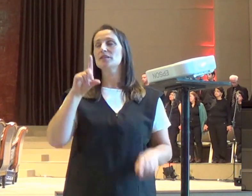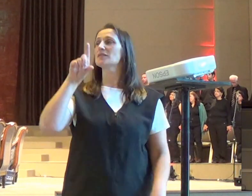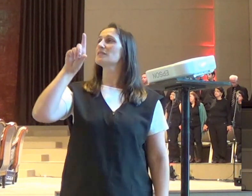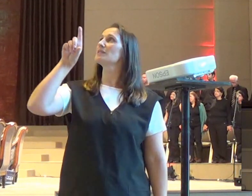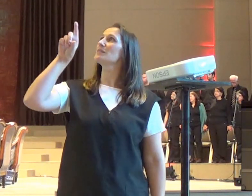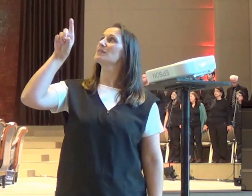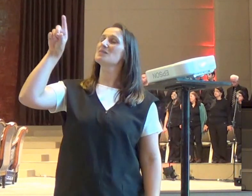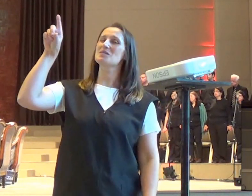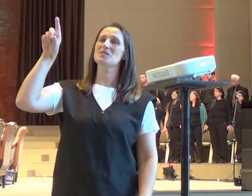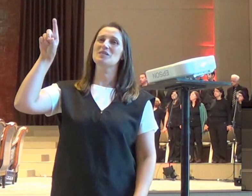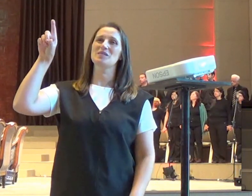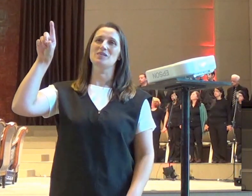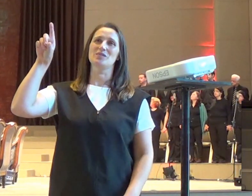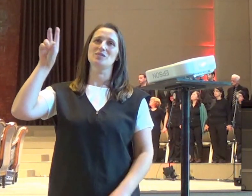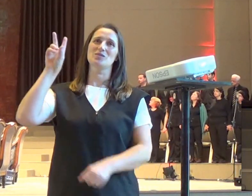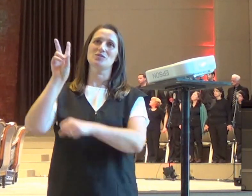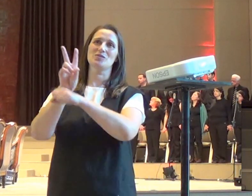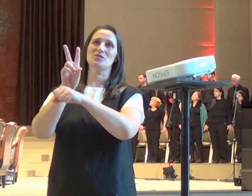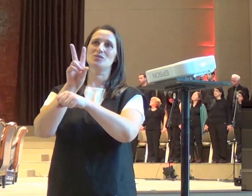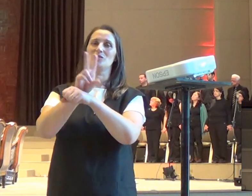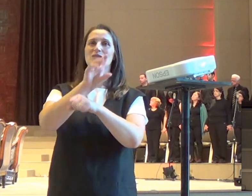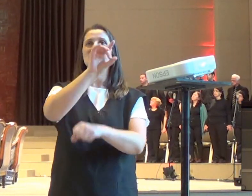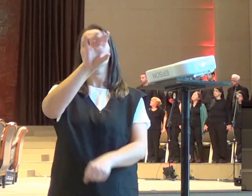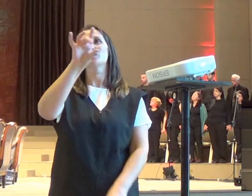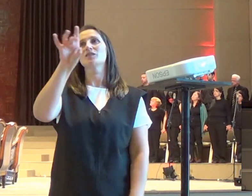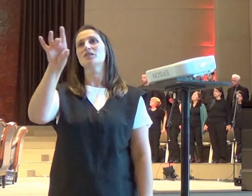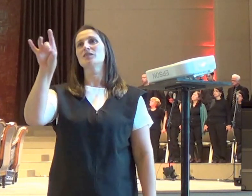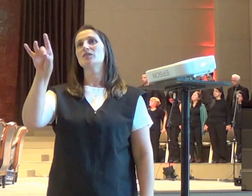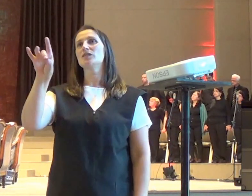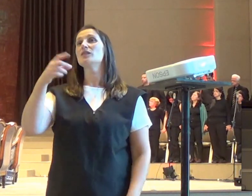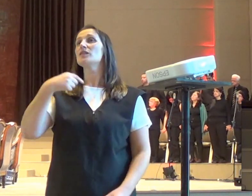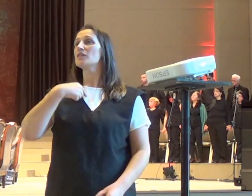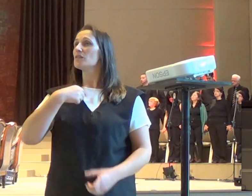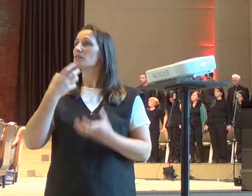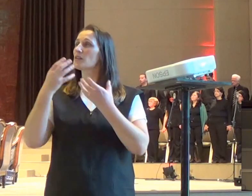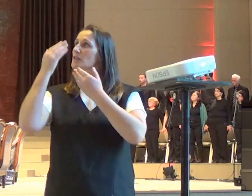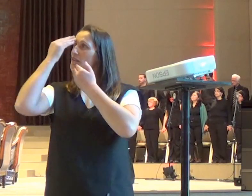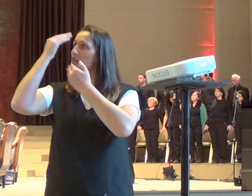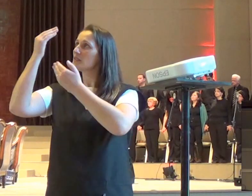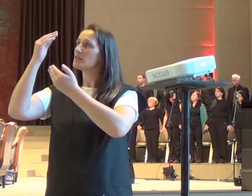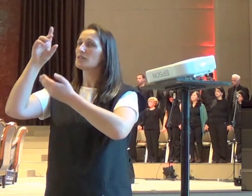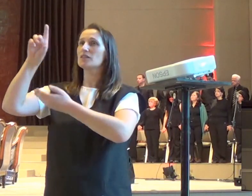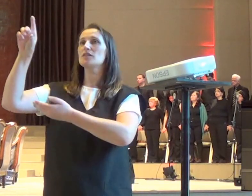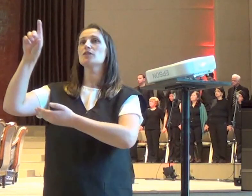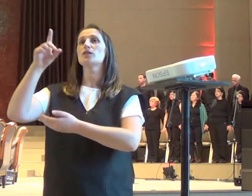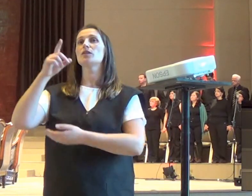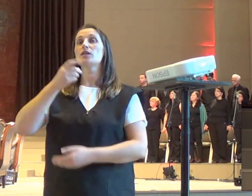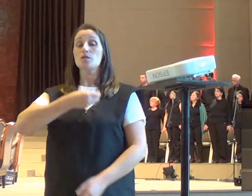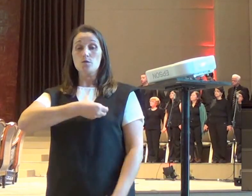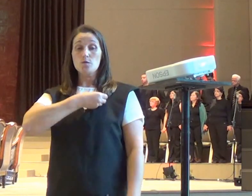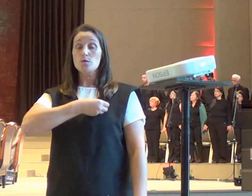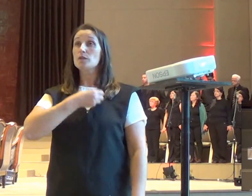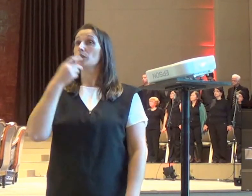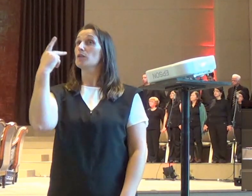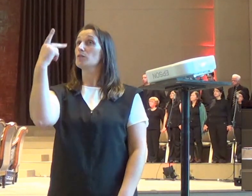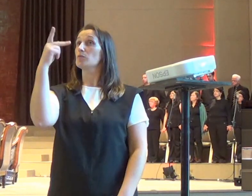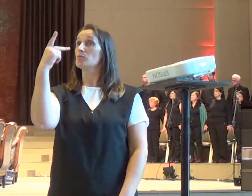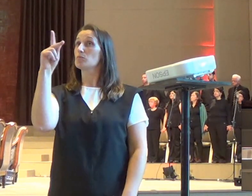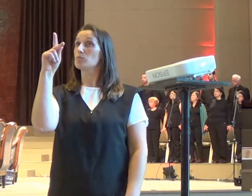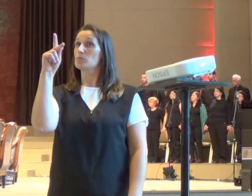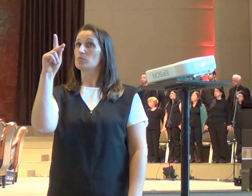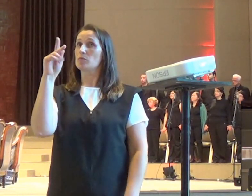mas tem coisas tão preciosas eu quero agradecer a Deus por isso você concorda? agora eu quero orar pela tua casa